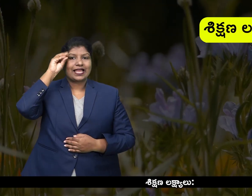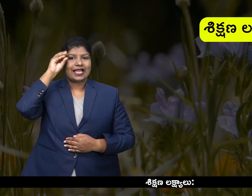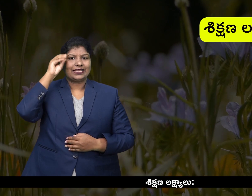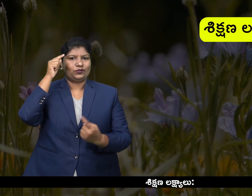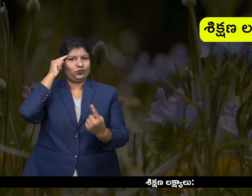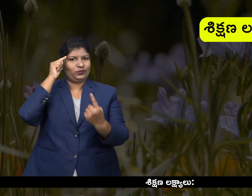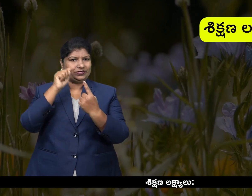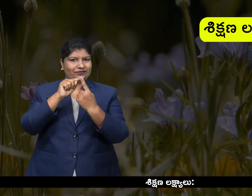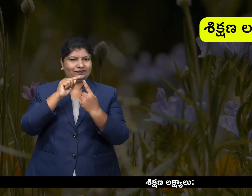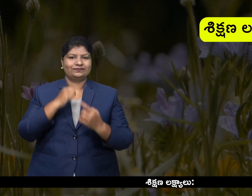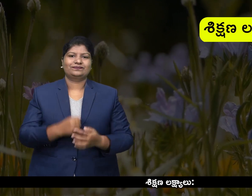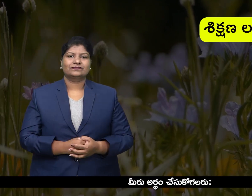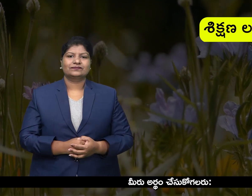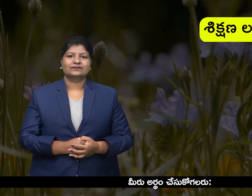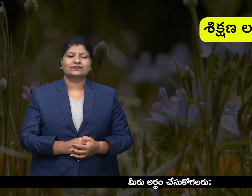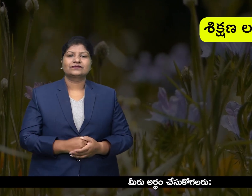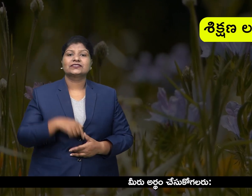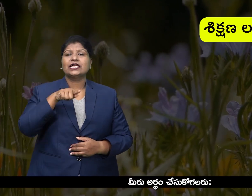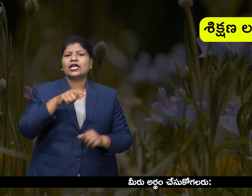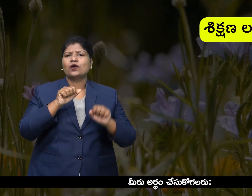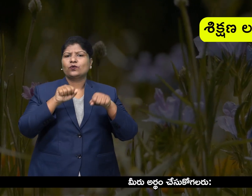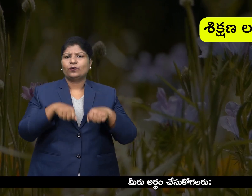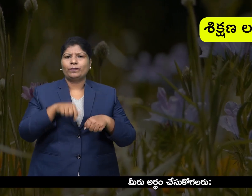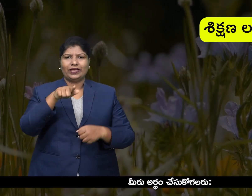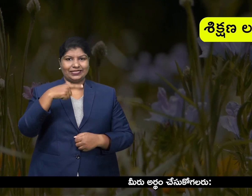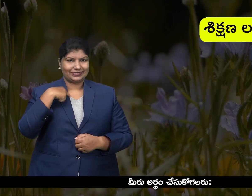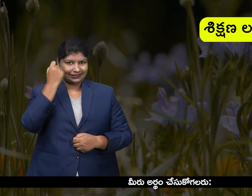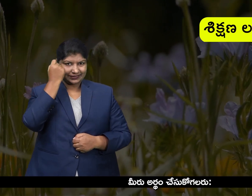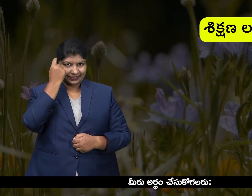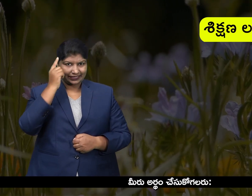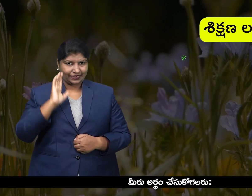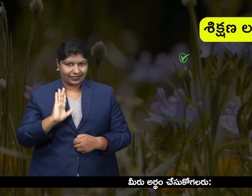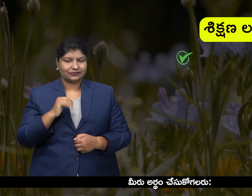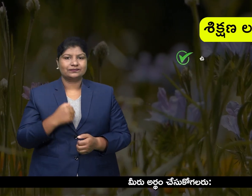శిక్షణ లక్ష్యాలు మీరు అర్థం చేసుకోగలరు.